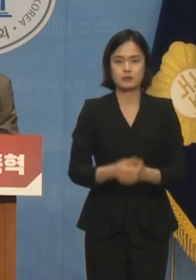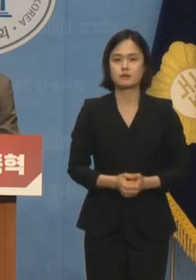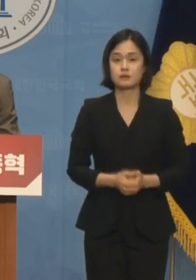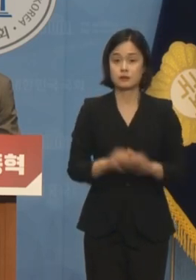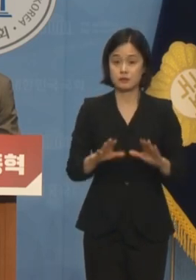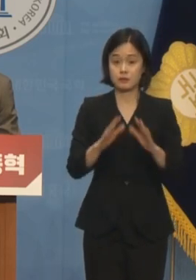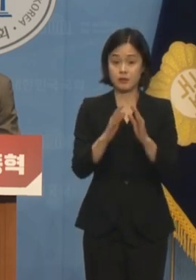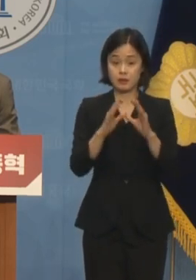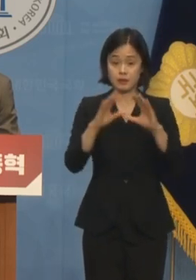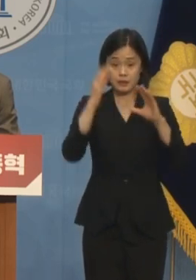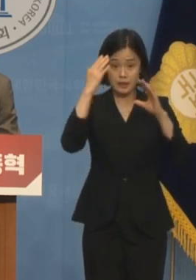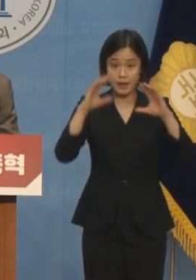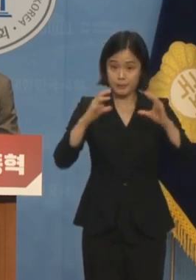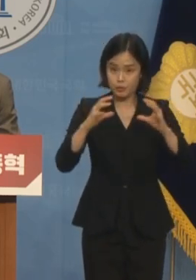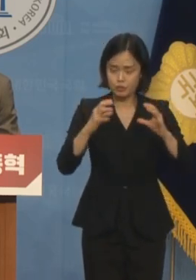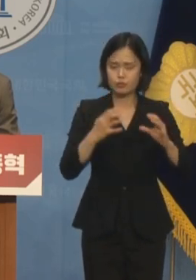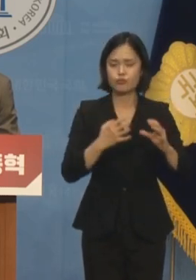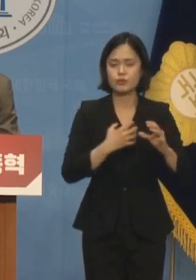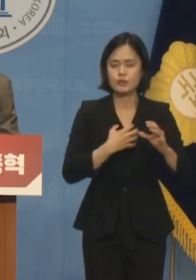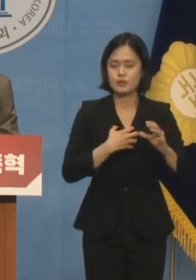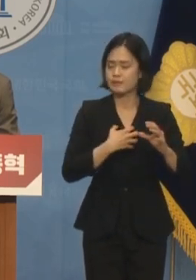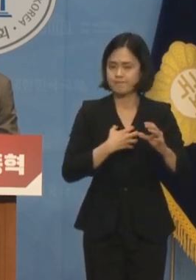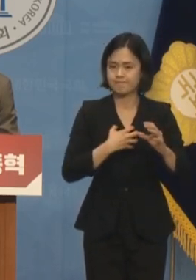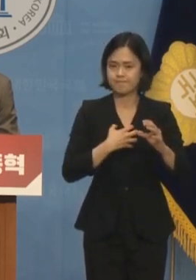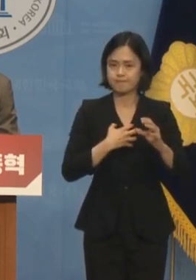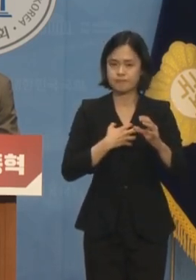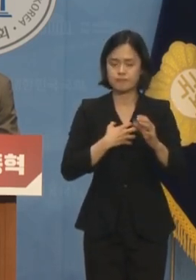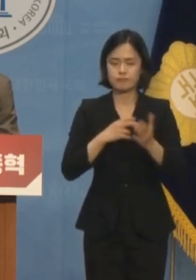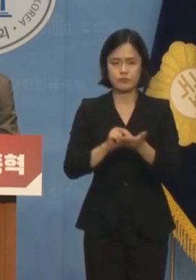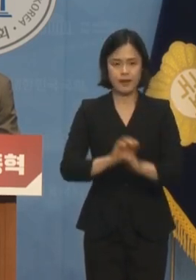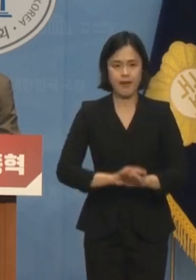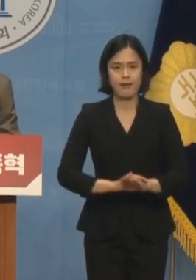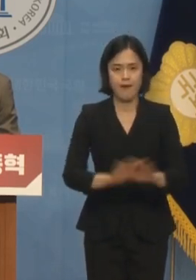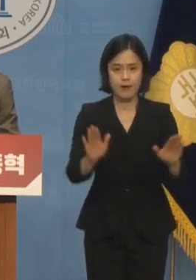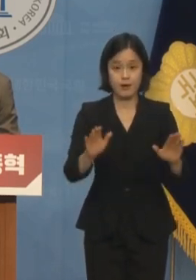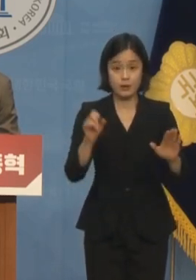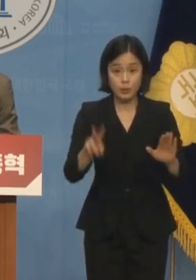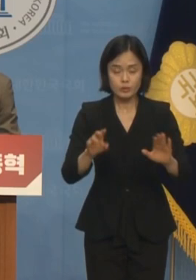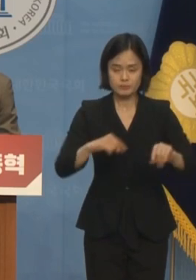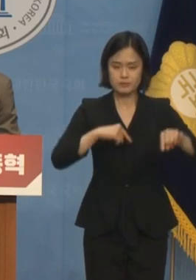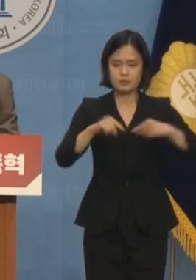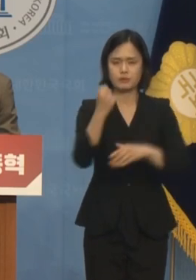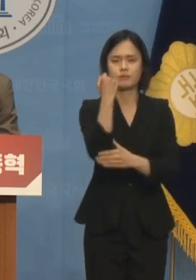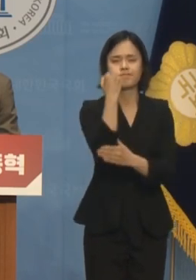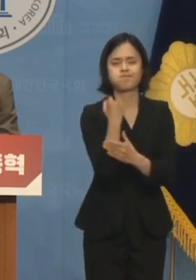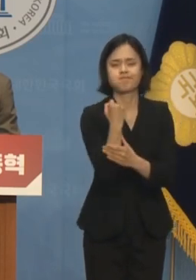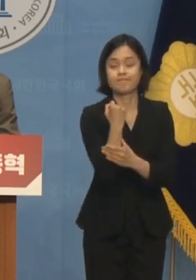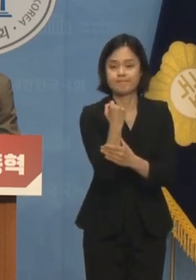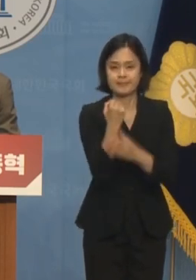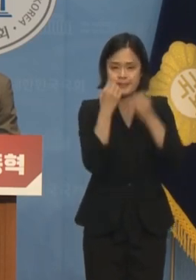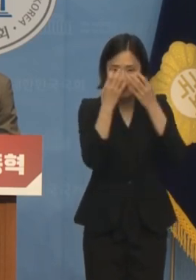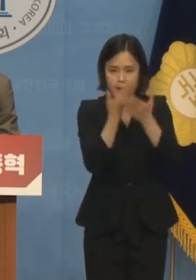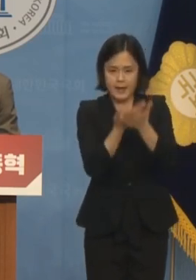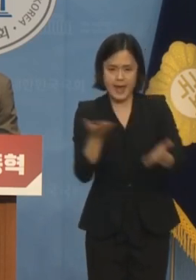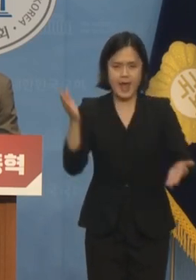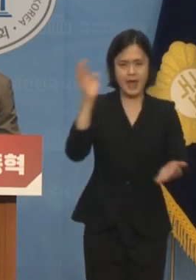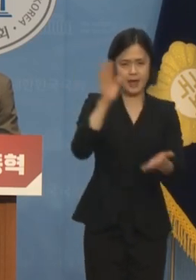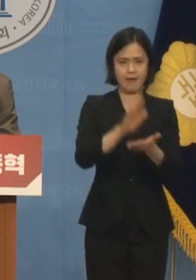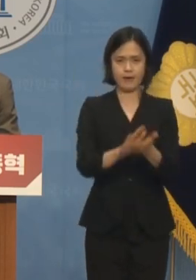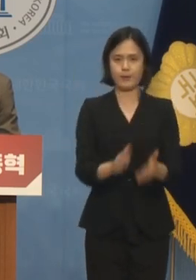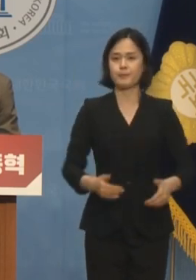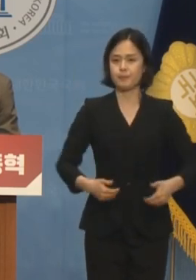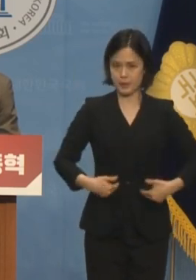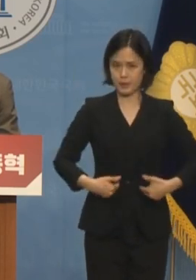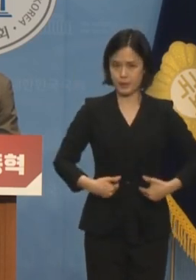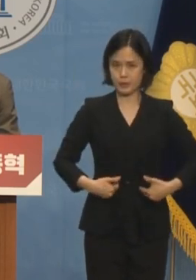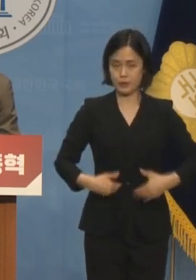극복하고 낡은 정치를 개혁하는 일, 국민의힘을 건전한 보수로 변화시키고